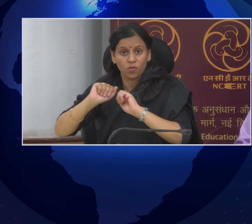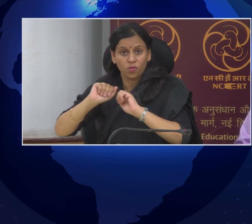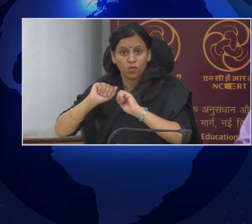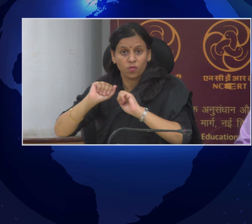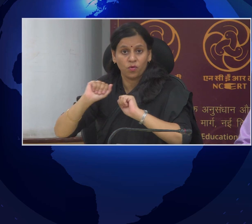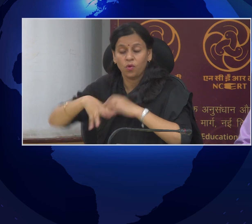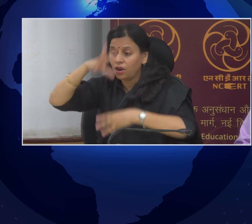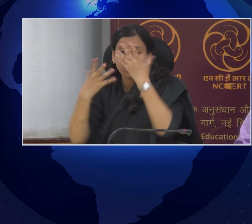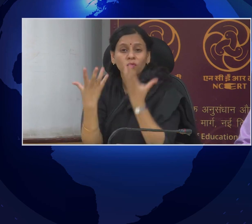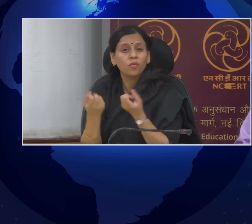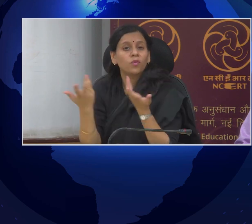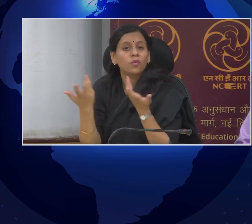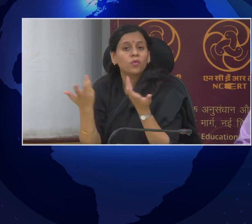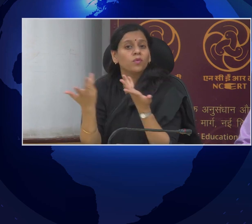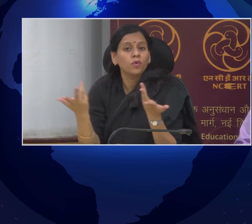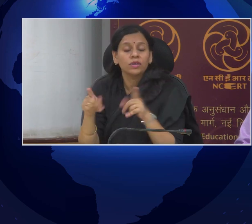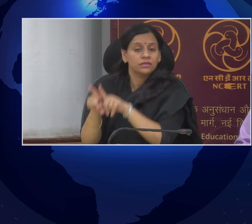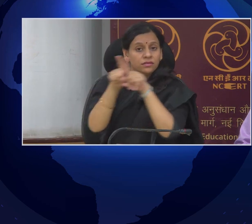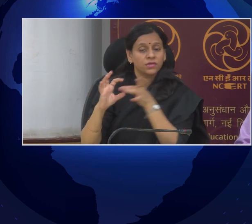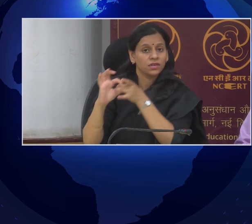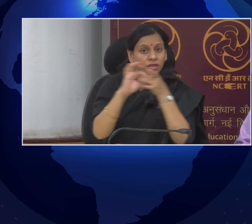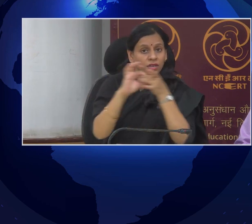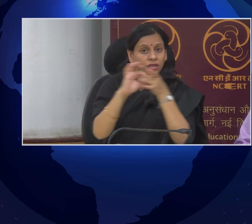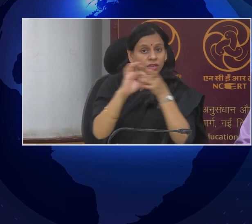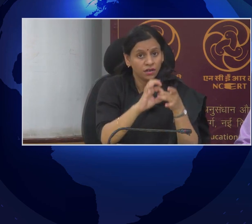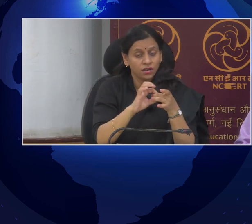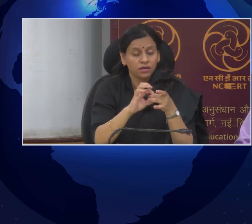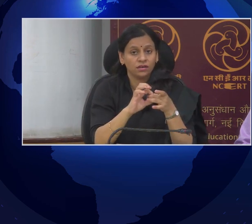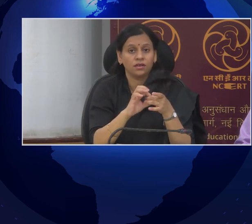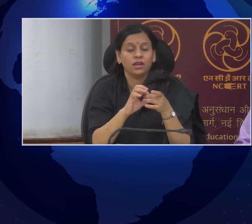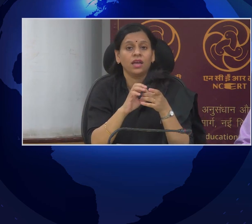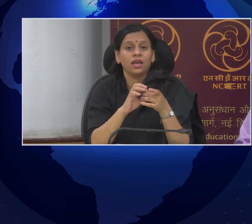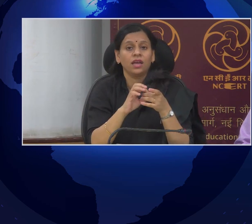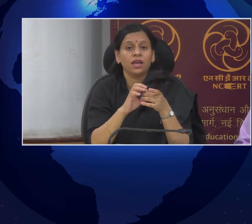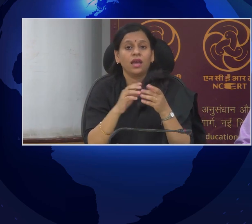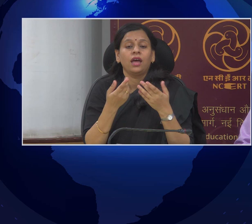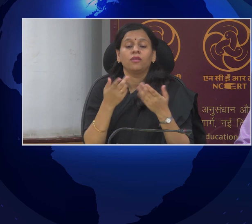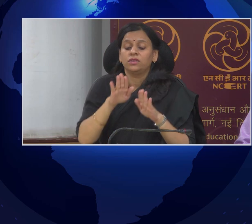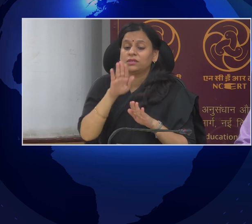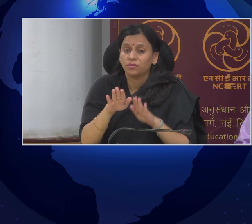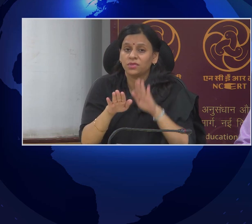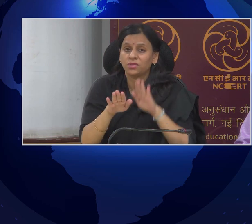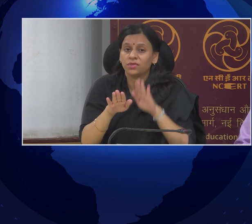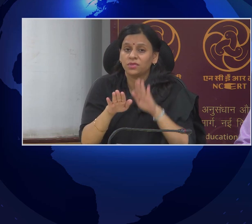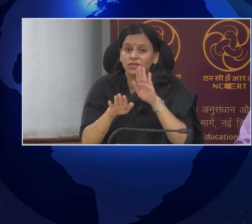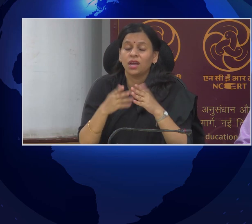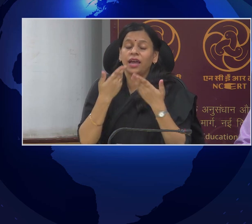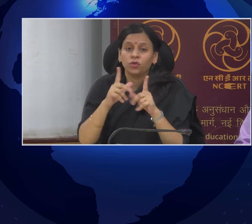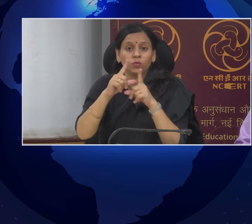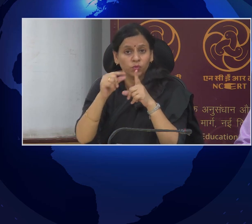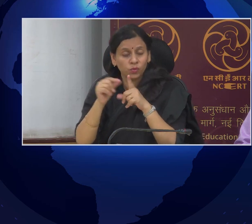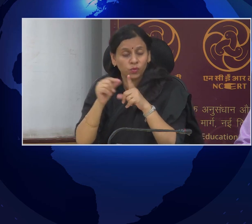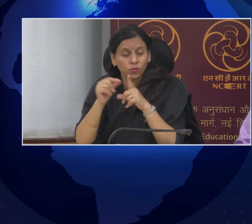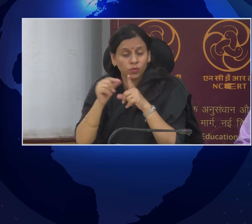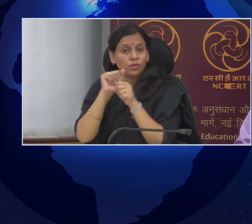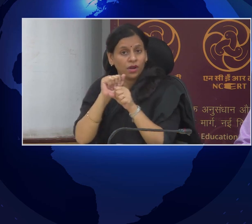लर्निंग रिक्वायरमेंट है उस लर्निंग रिक्वायरमेंट को कैटर करने के लिए जो प्राथमिक स्तर पे हो या माध्यमिक या उच्चतर माध्यमिक स्तर